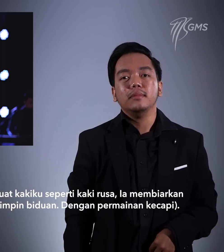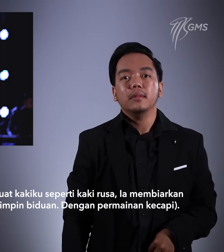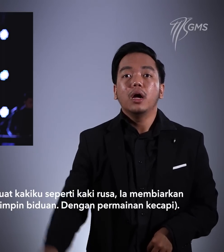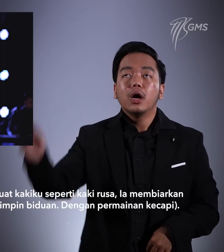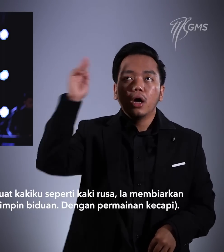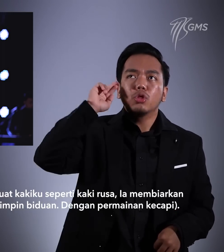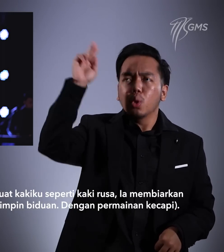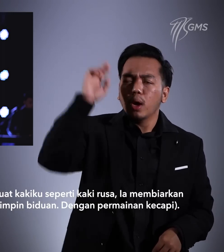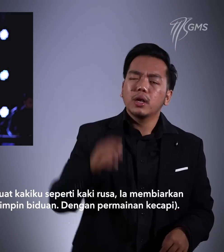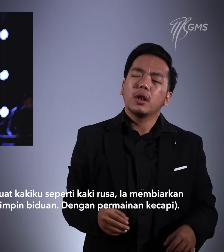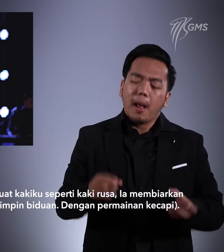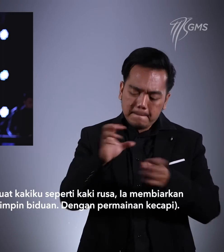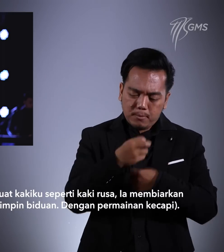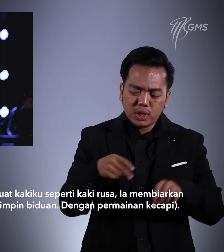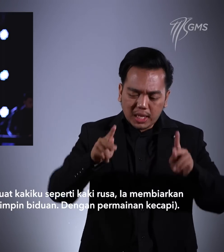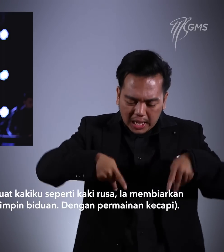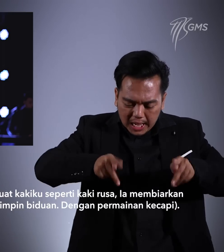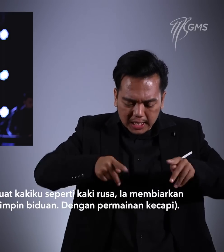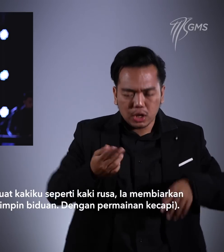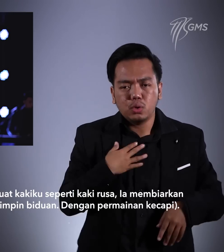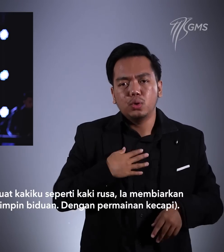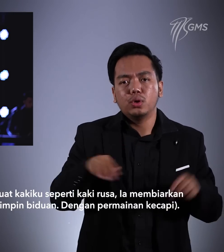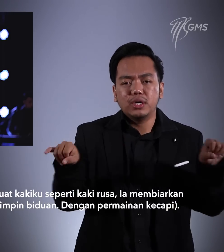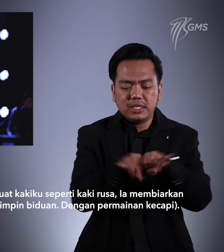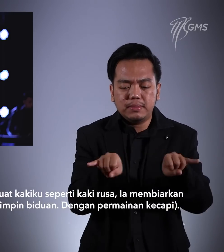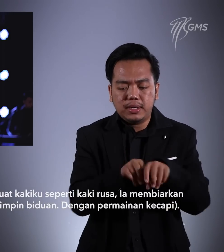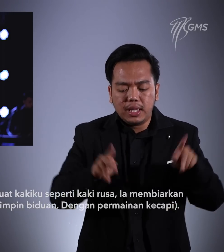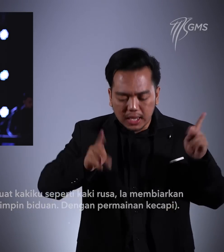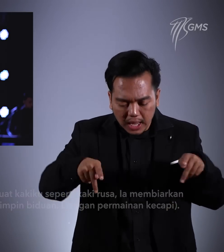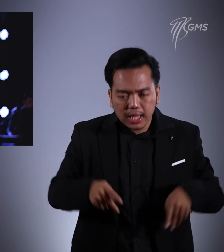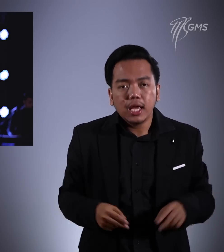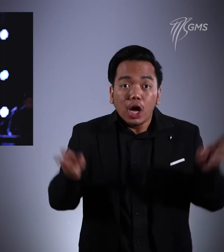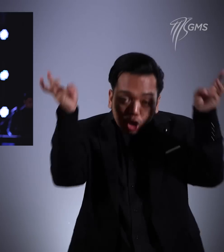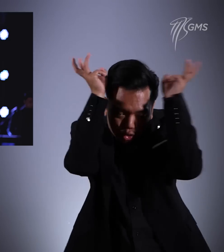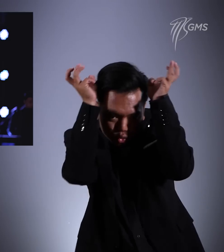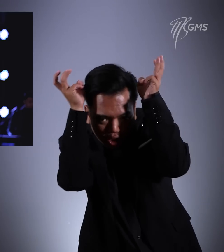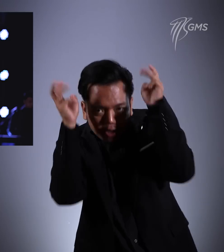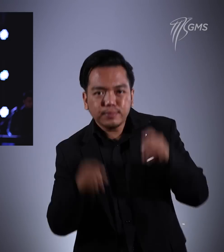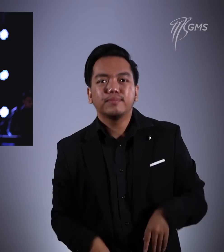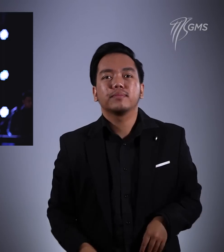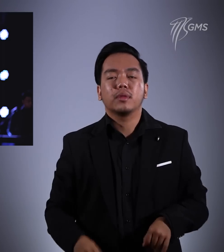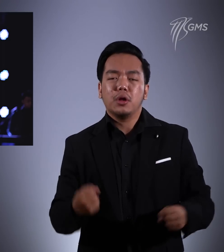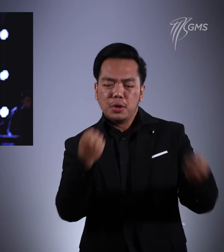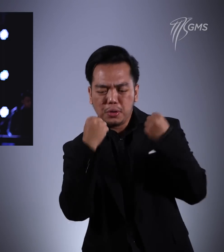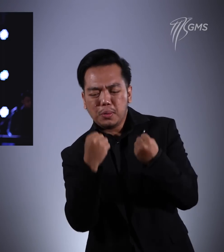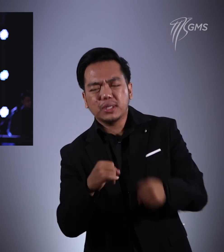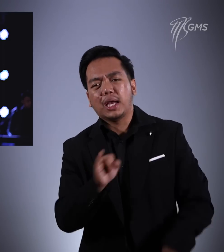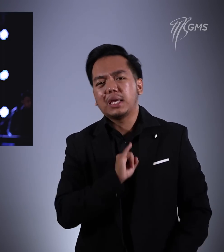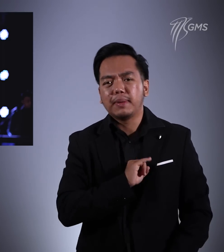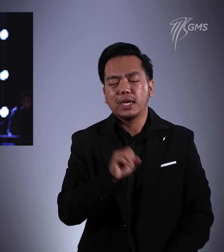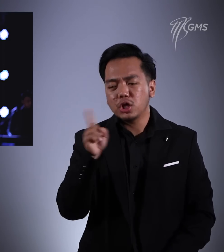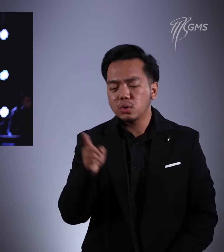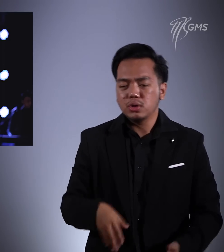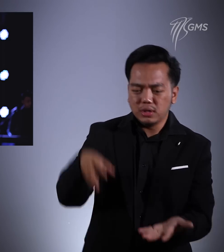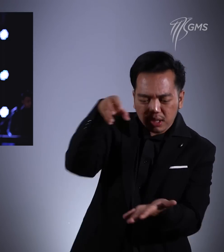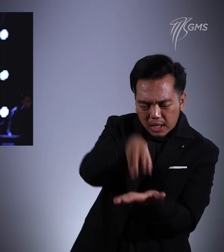Ia membuat kakiku seperti kaki rusa. Lalu ia membiarkan aku berjejak di bukit-bukit. Saya tunjukkan iman, kuasa iman di mana? Kuasa iman itu terletak